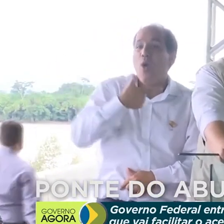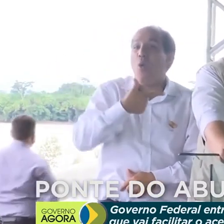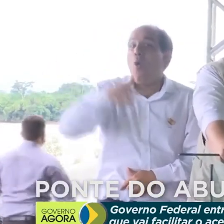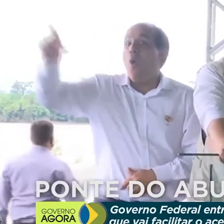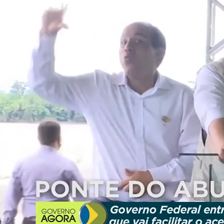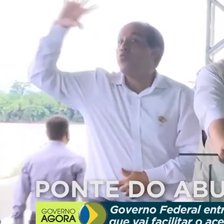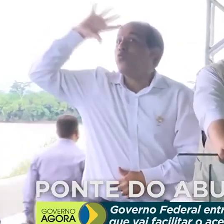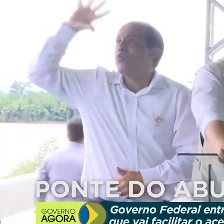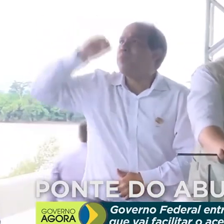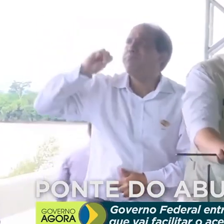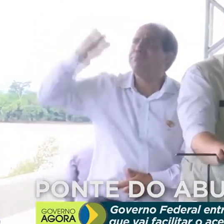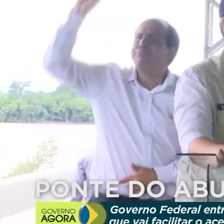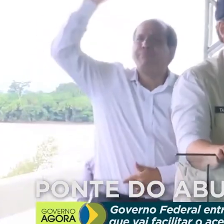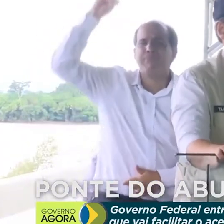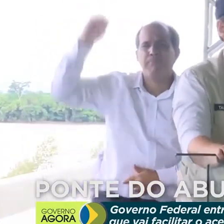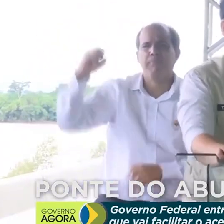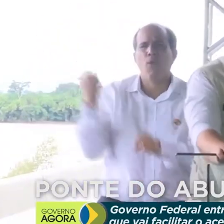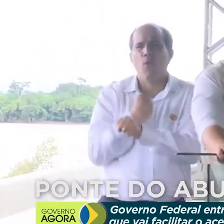nós vamos sonhar.